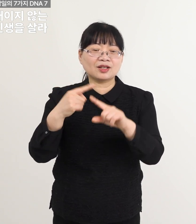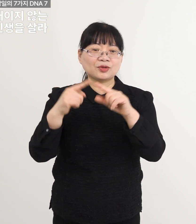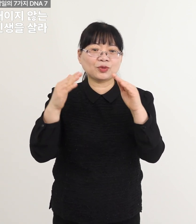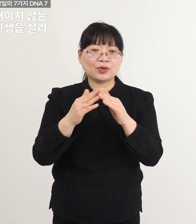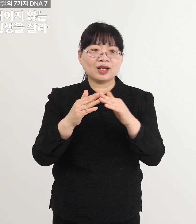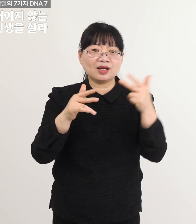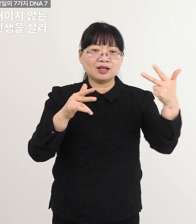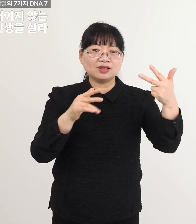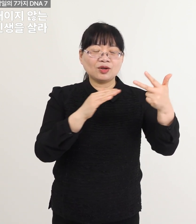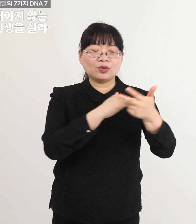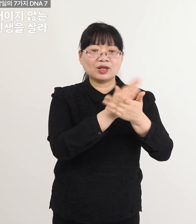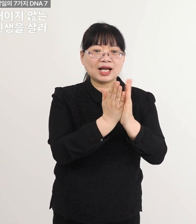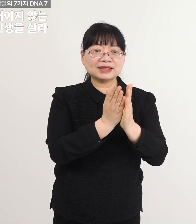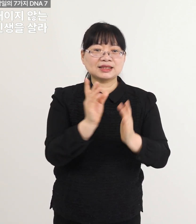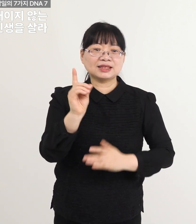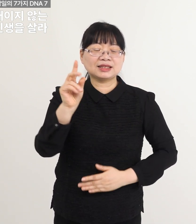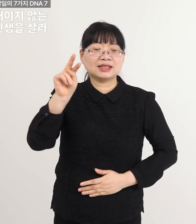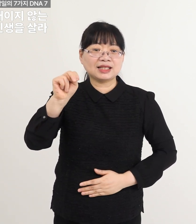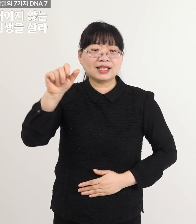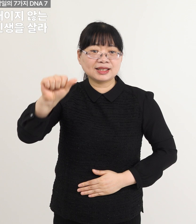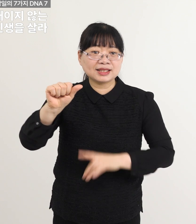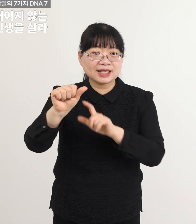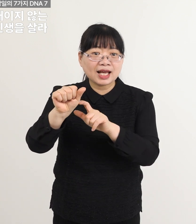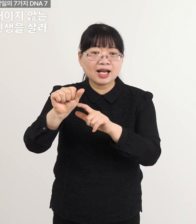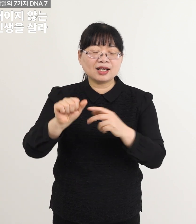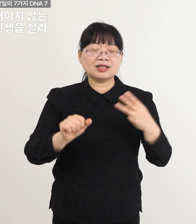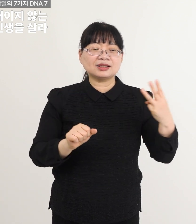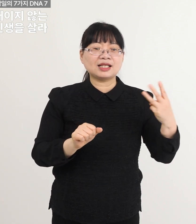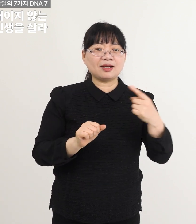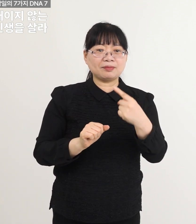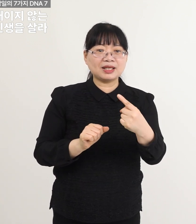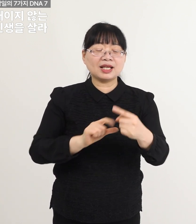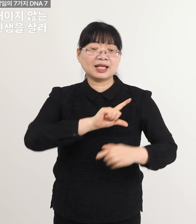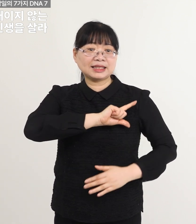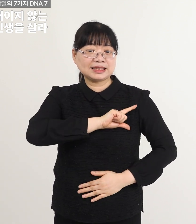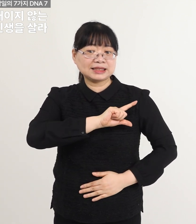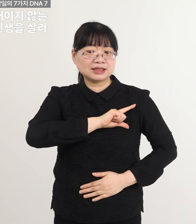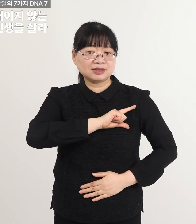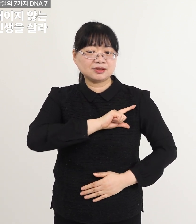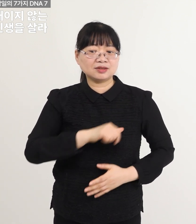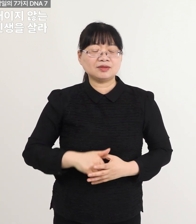삼일교회의 7가지 DNA는 삼일이라는 이름이